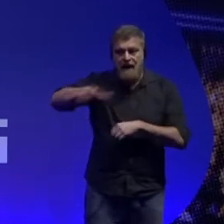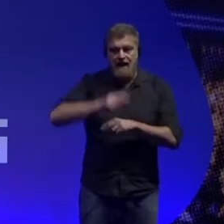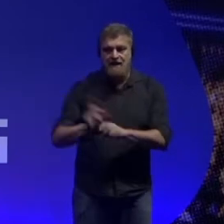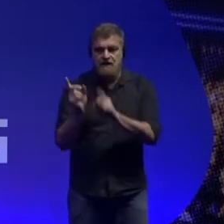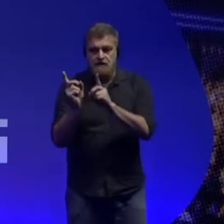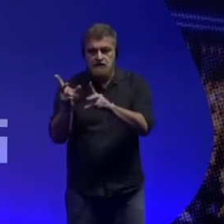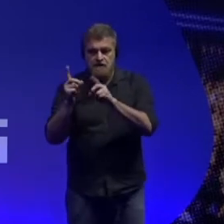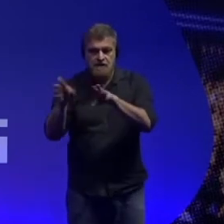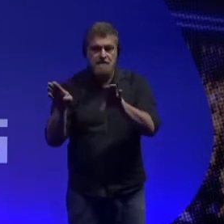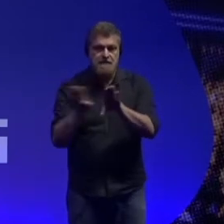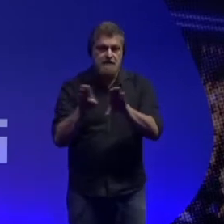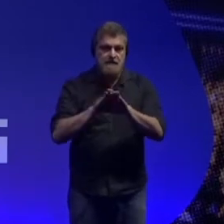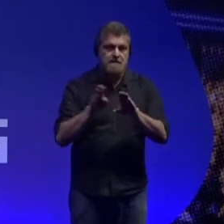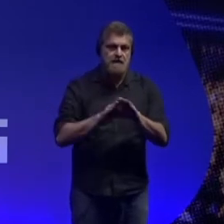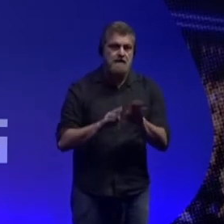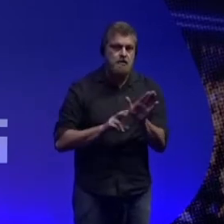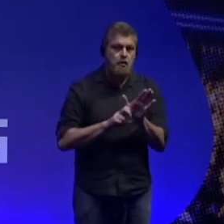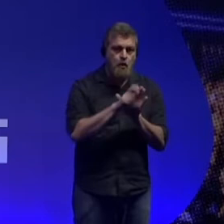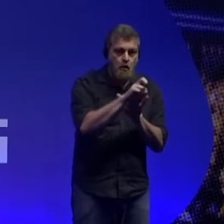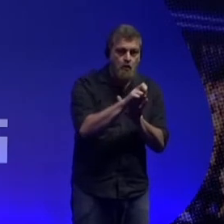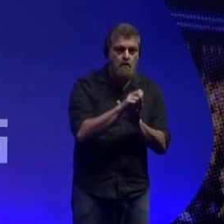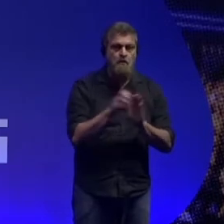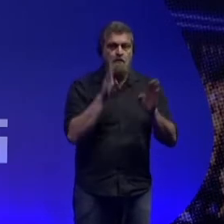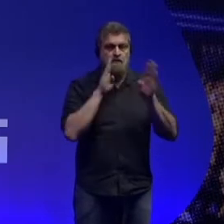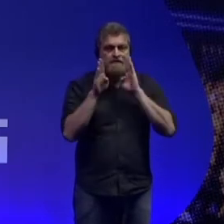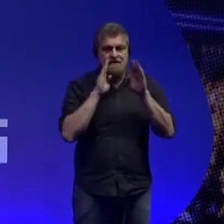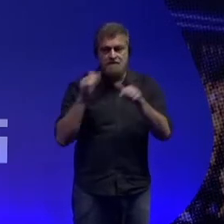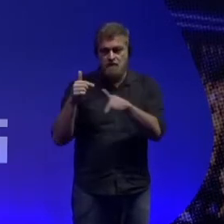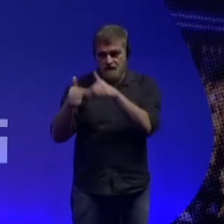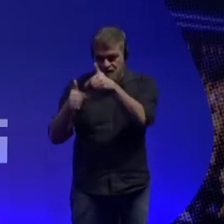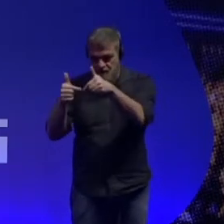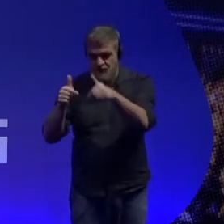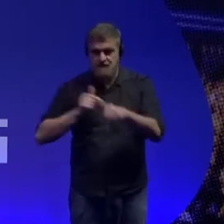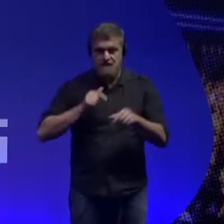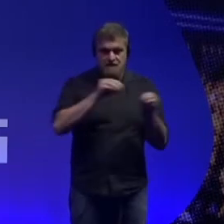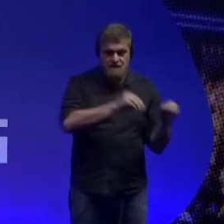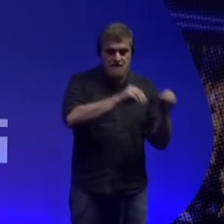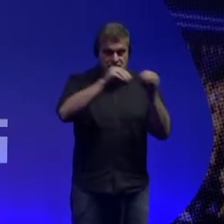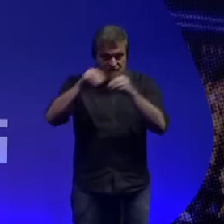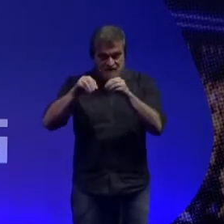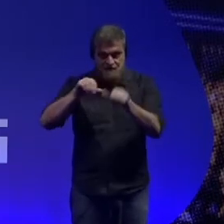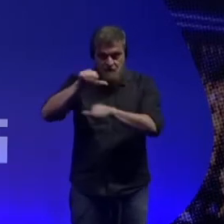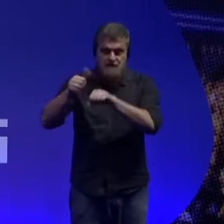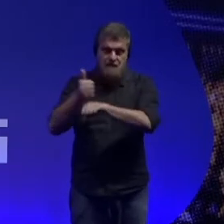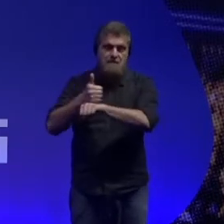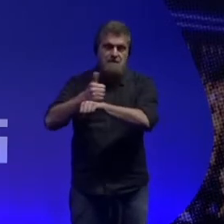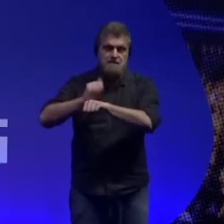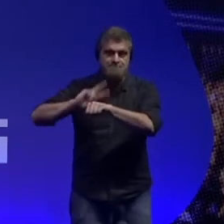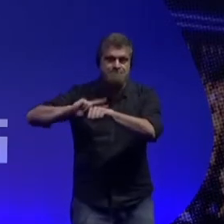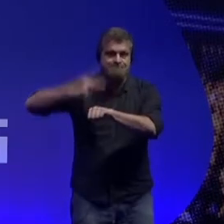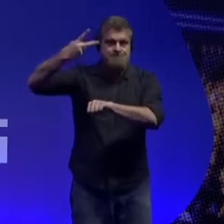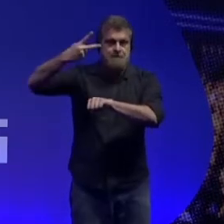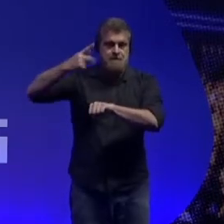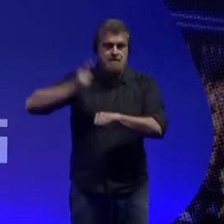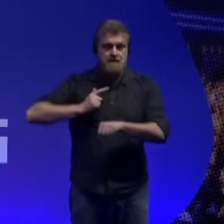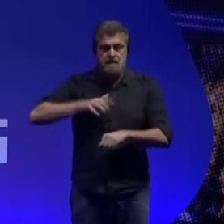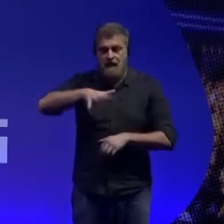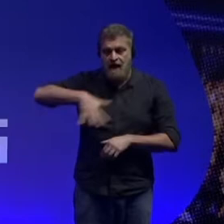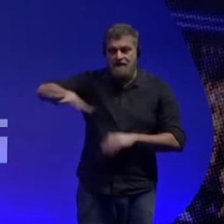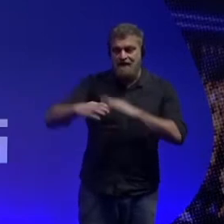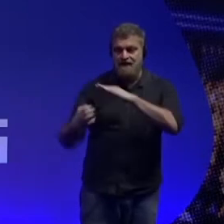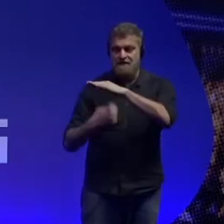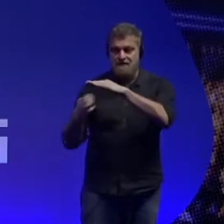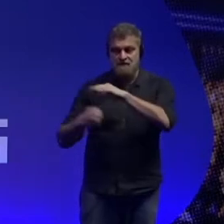como UOL, Google, atualmente estou no Facebook, e prestes a fazer uma transição de carreira para trabalhar com o tópico de educação